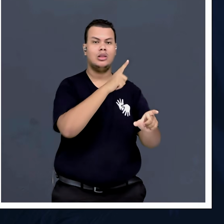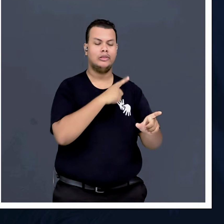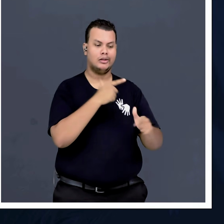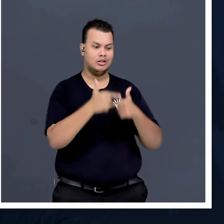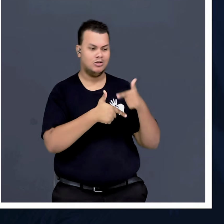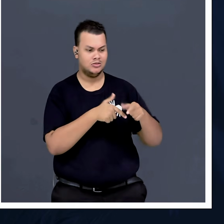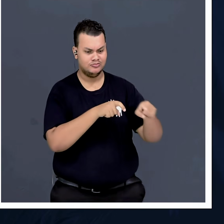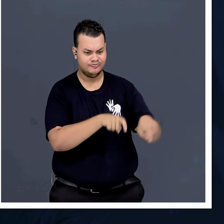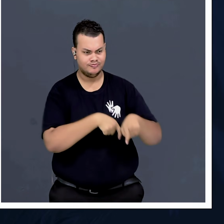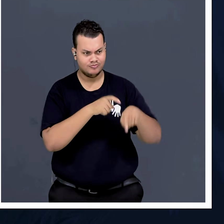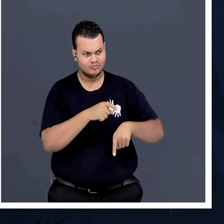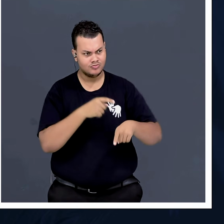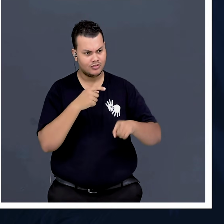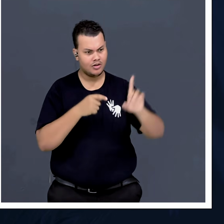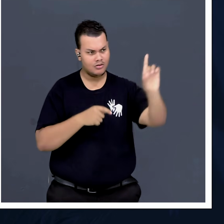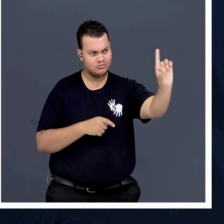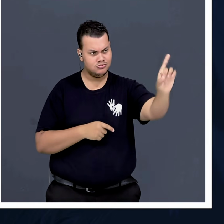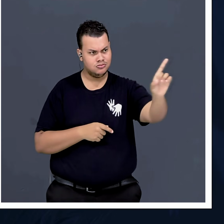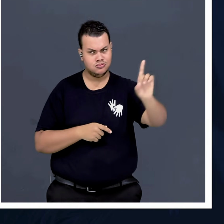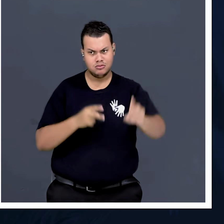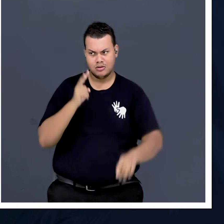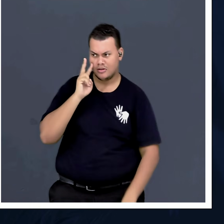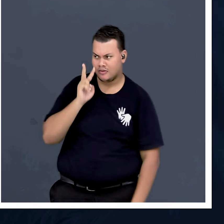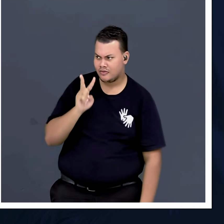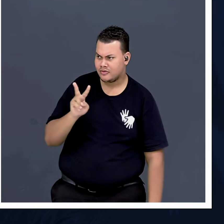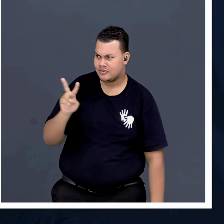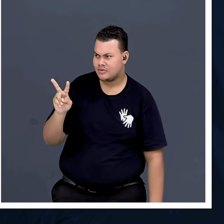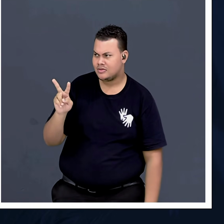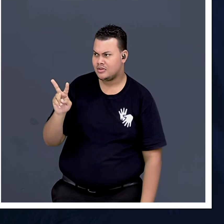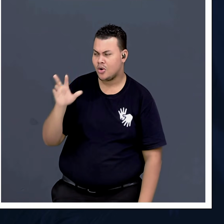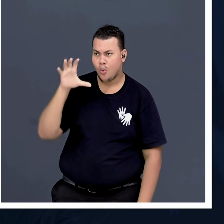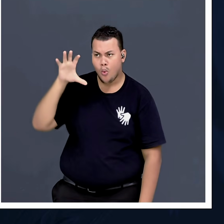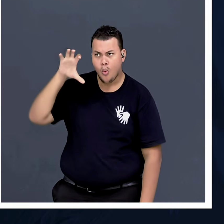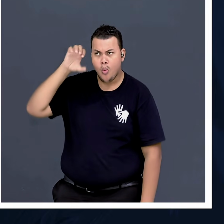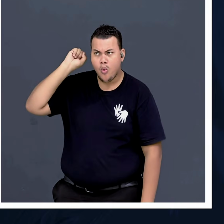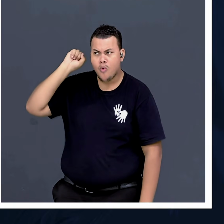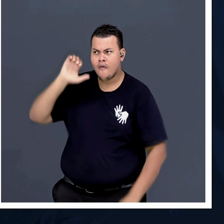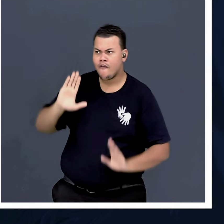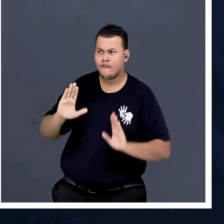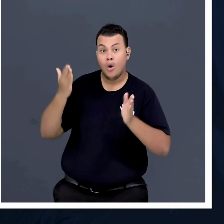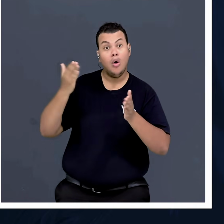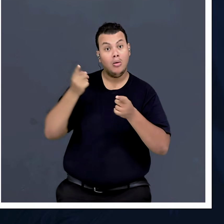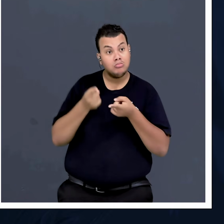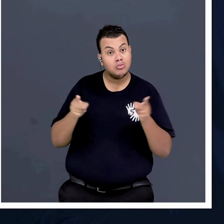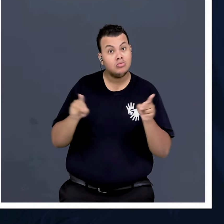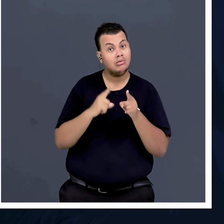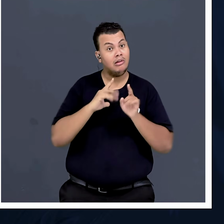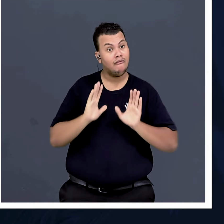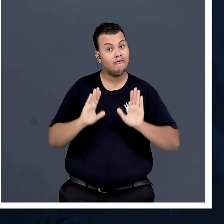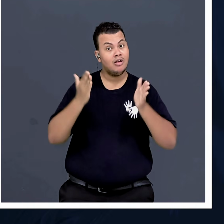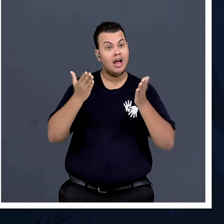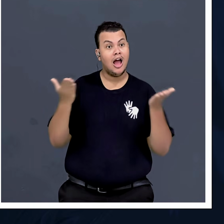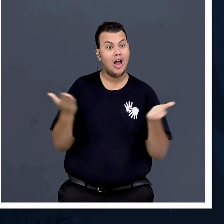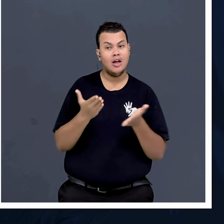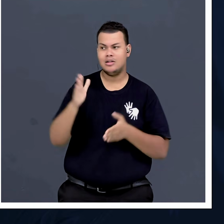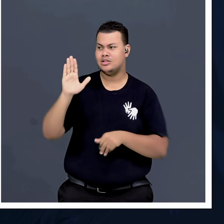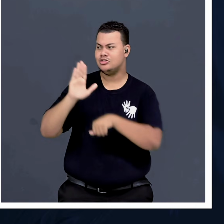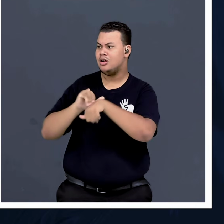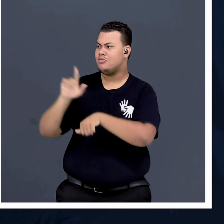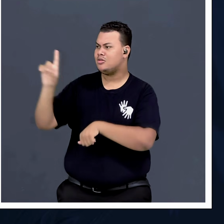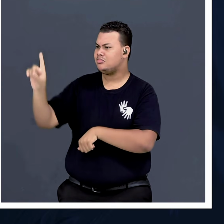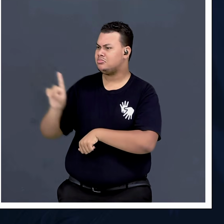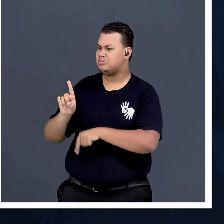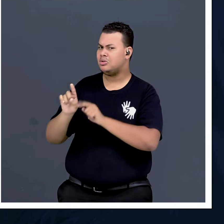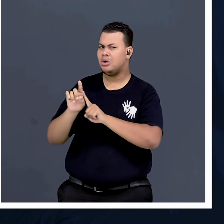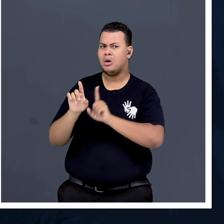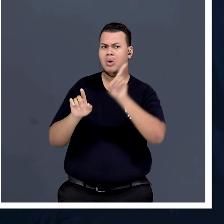campo. Ele vem se aproximando da casa e ali ele ouve, né? Oh, tem música, tem festa. Chama um servo e diz assim: o que